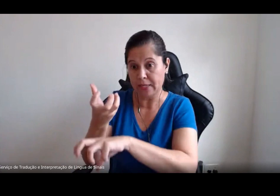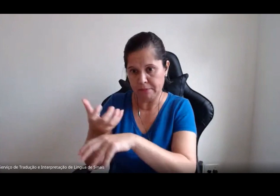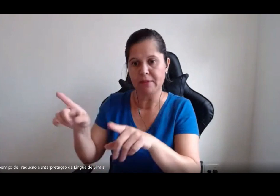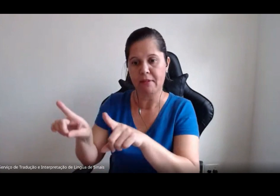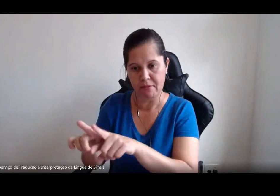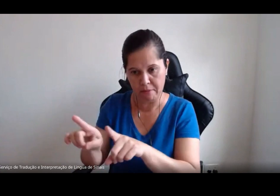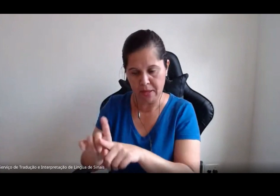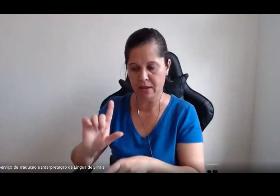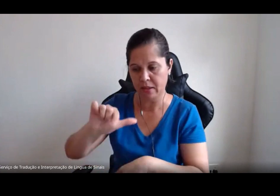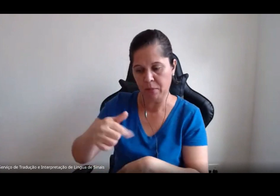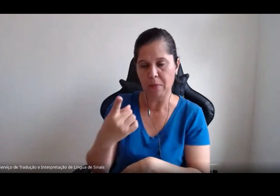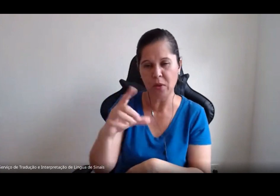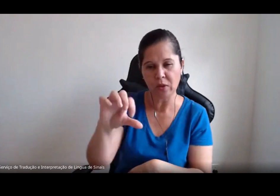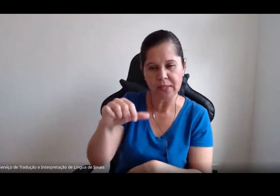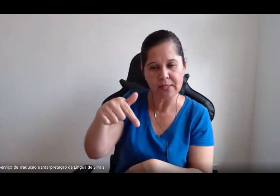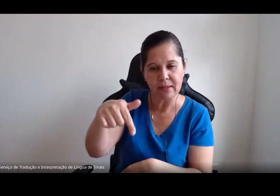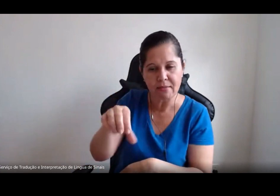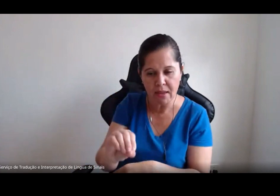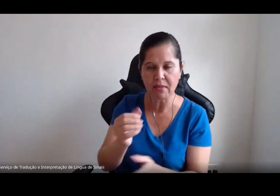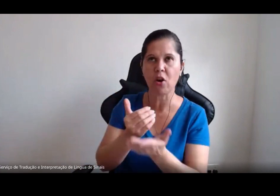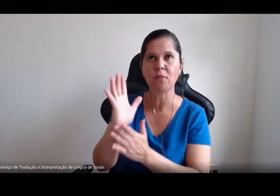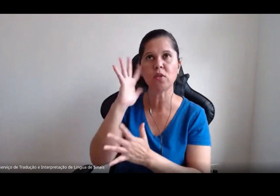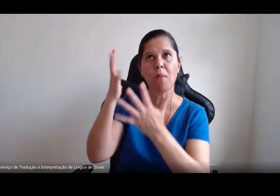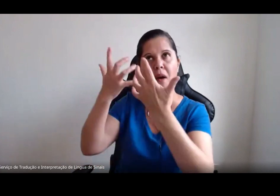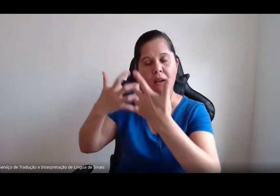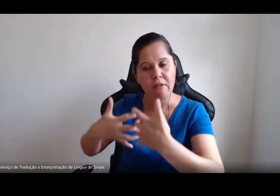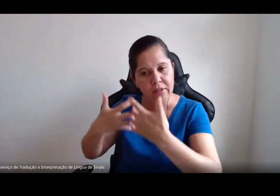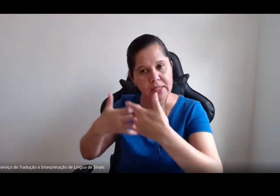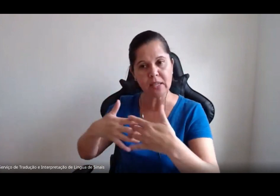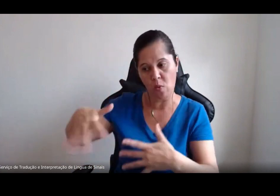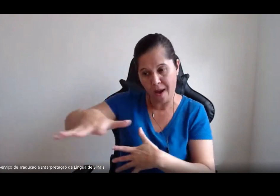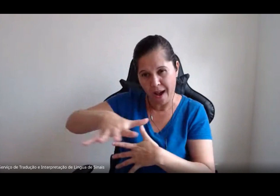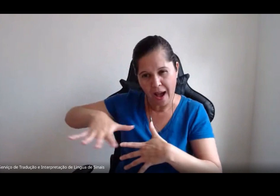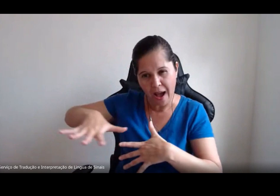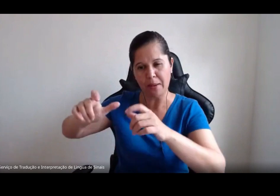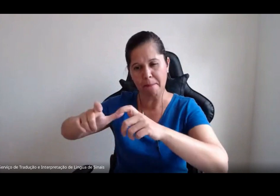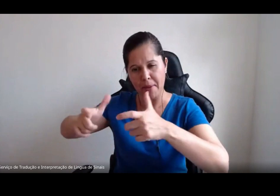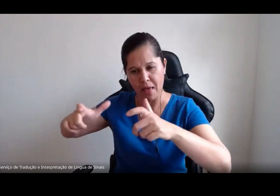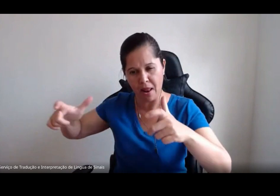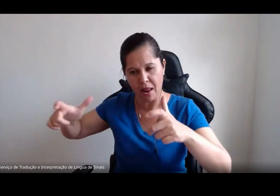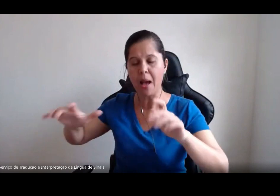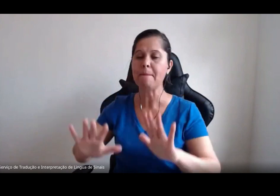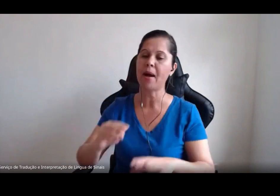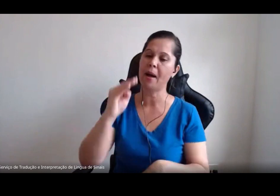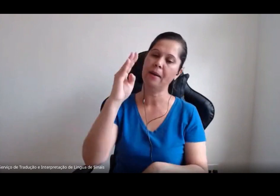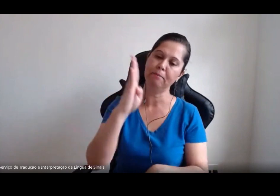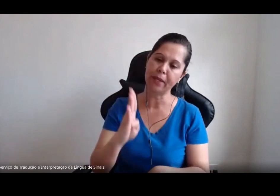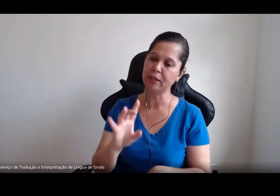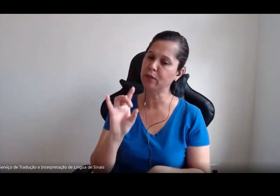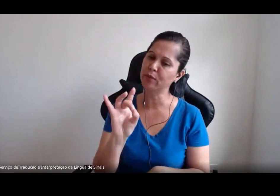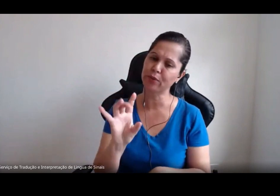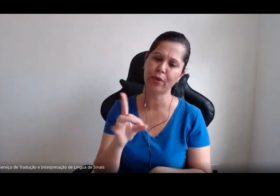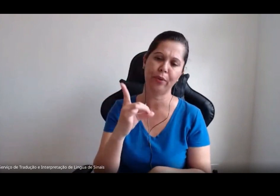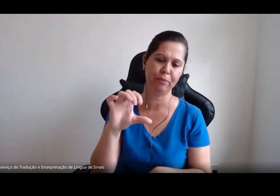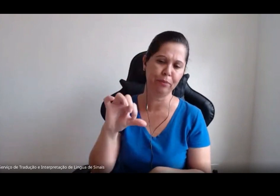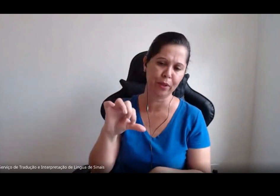políticas já nos anos 70 estarem sendo submetidas à reflexão e ampliação do campo, a gente só recebe isso no Brasil a